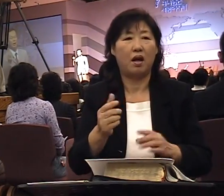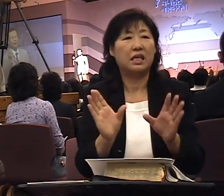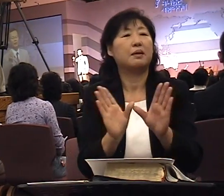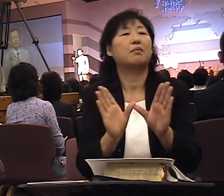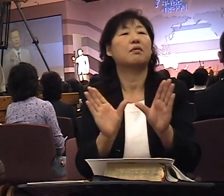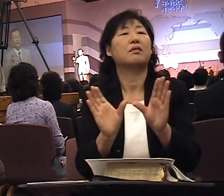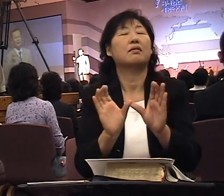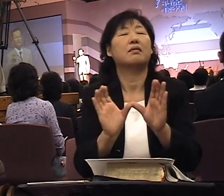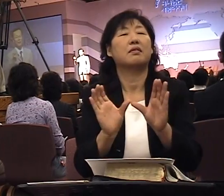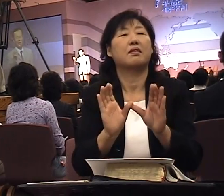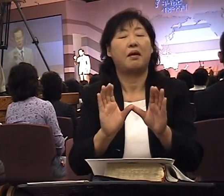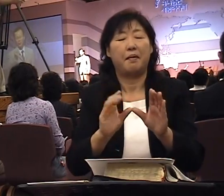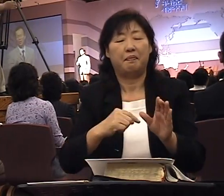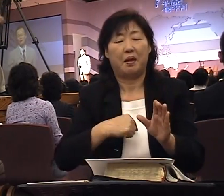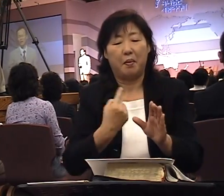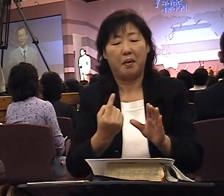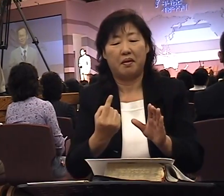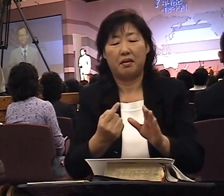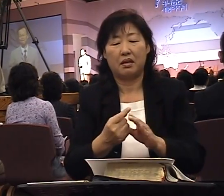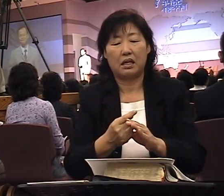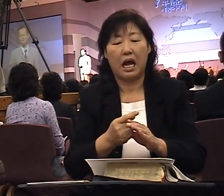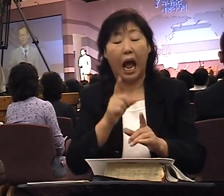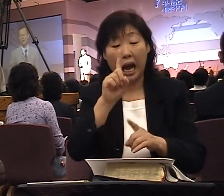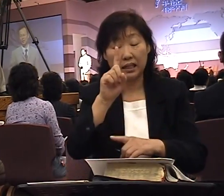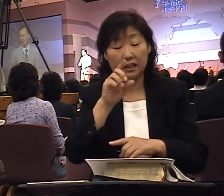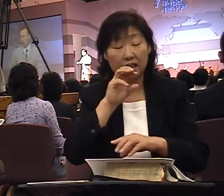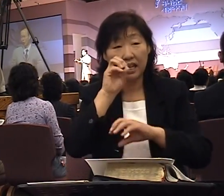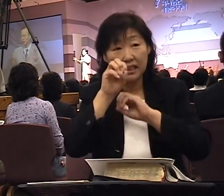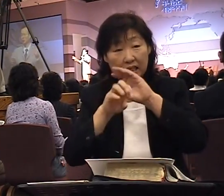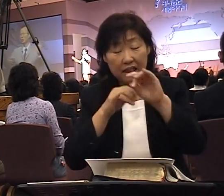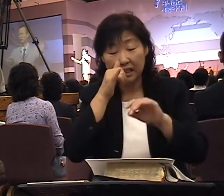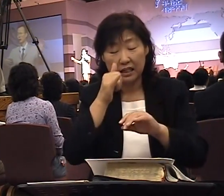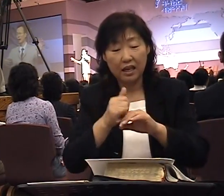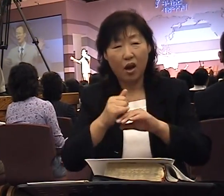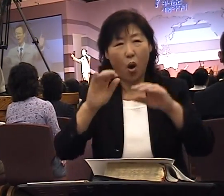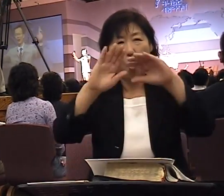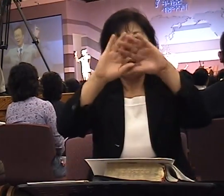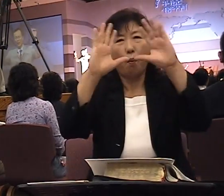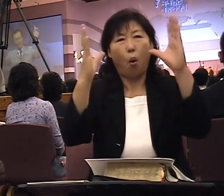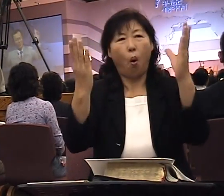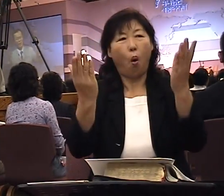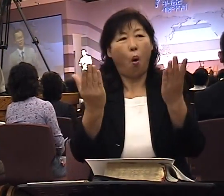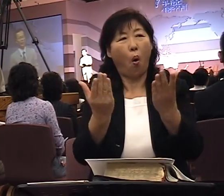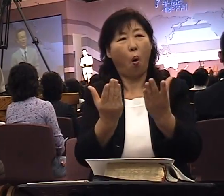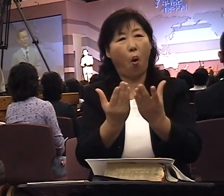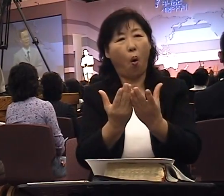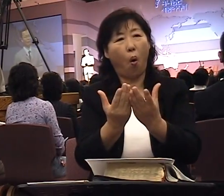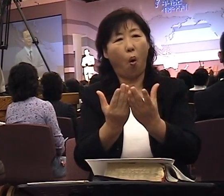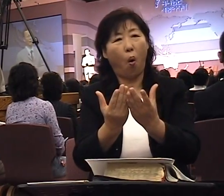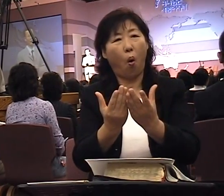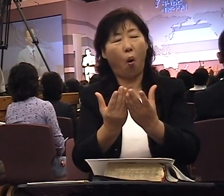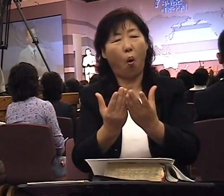확실하게 그들에게 간증을 합니다. 이 모든 일 위에 하나님이 계셨다.